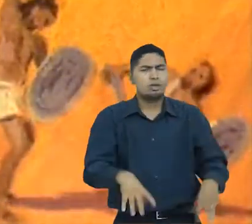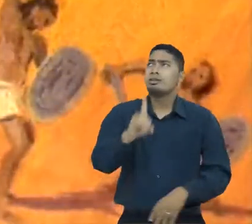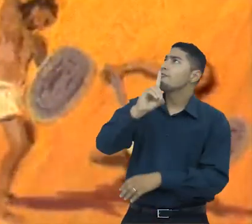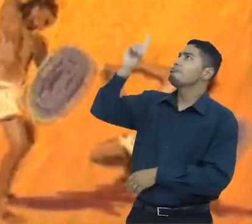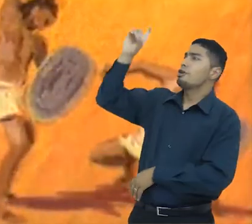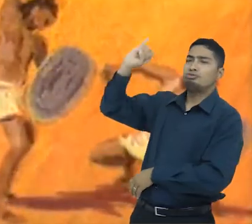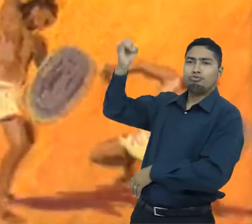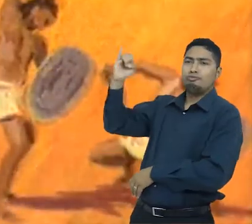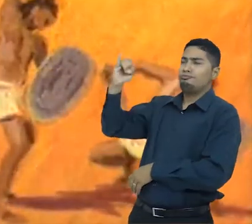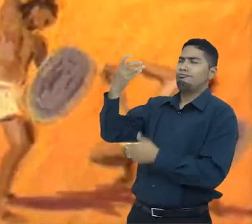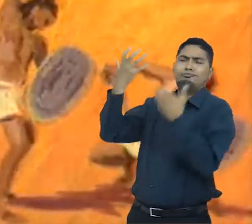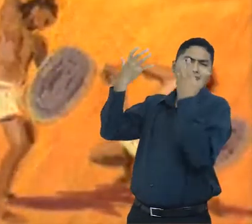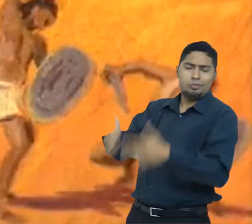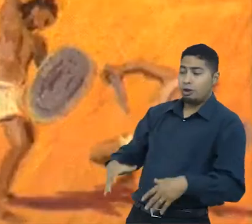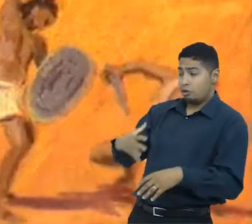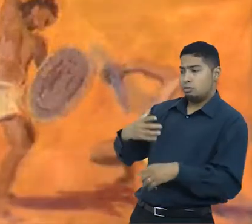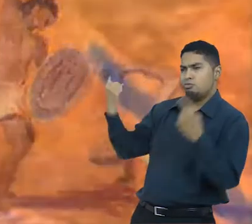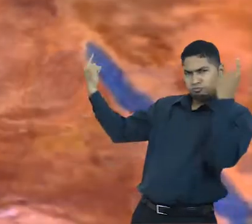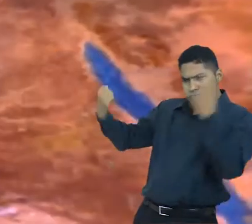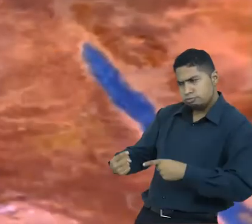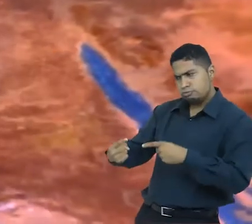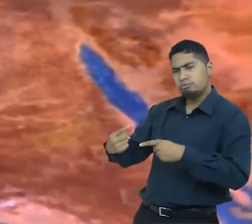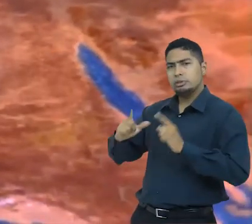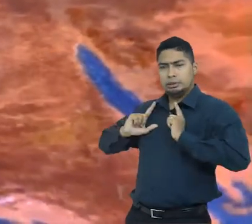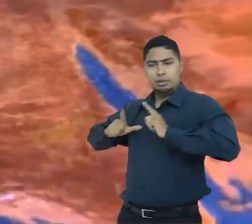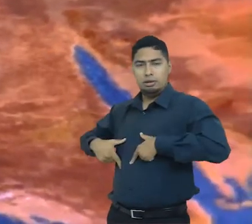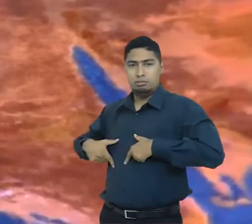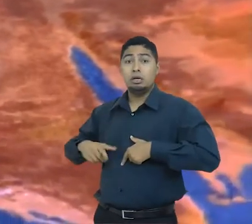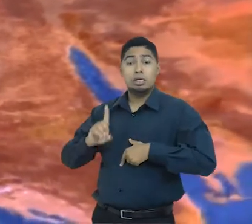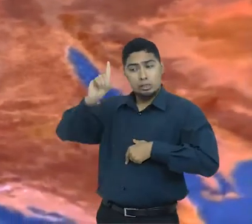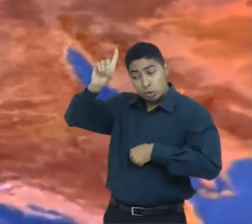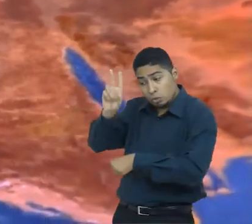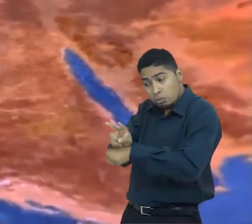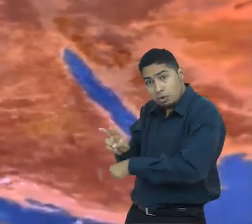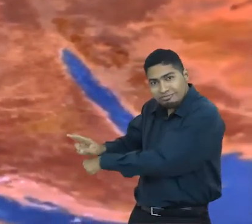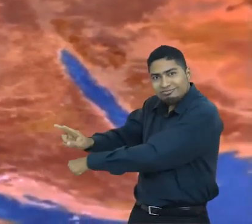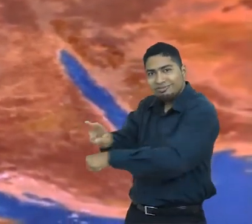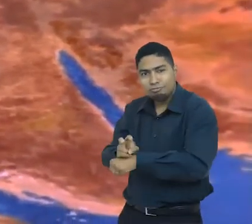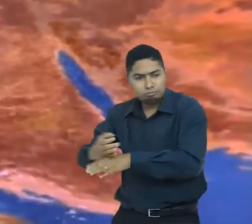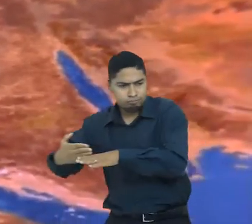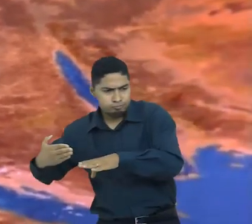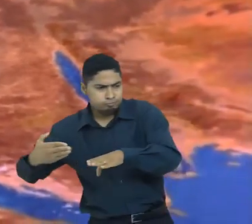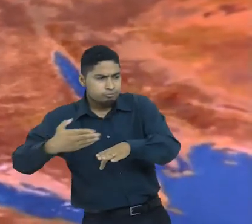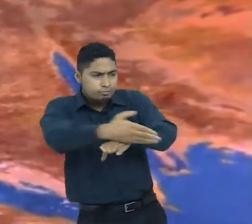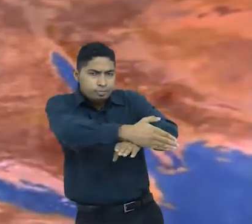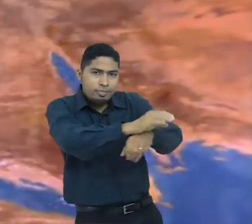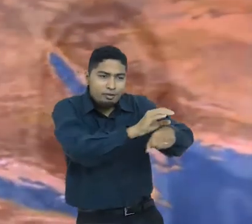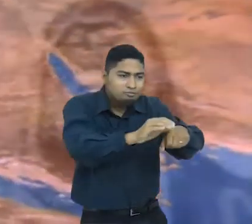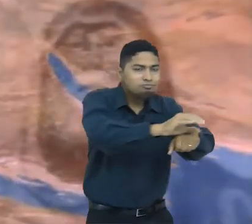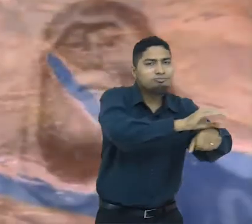como Deus e lutaram contra os filhos de Israel. Deus protegeu os judeus enquanto tomavam posse da terra prometida a Abraão,